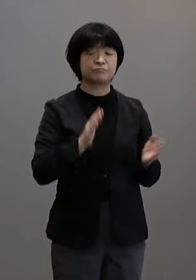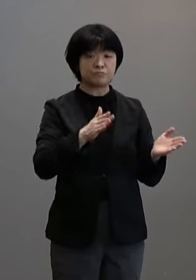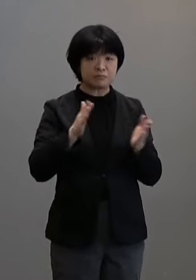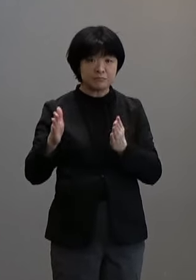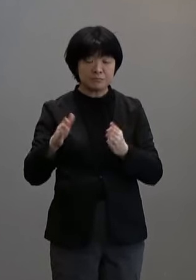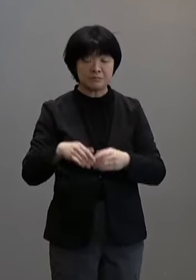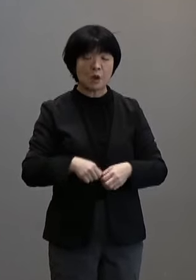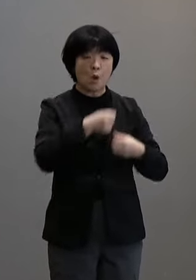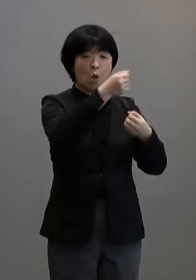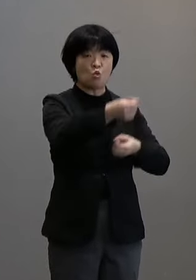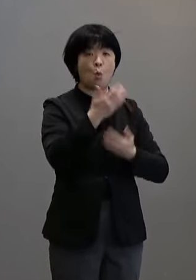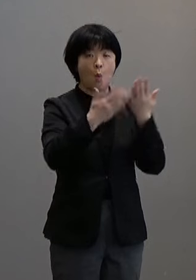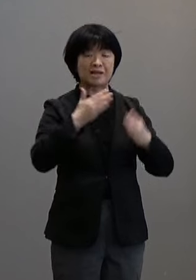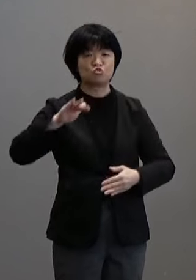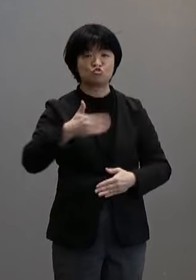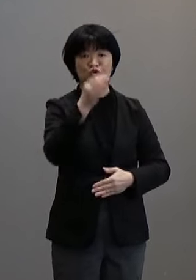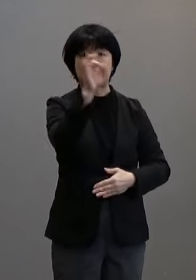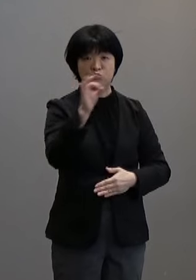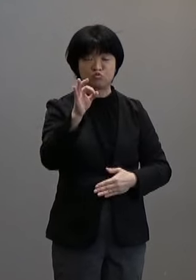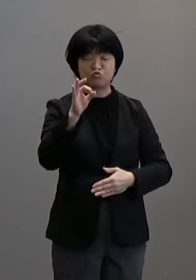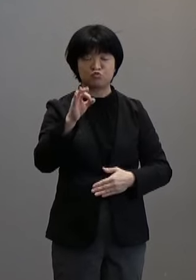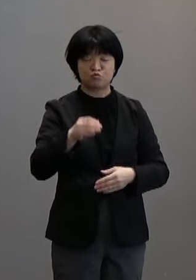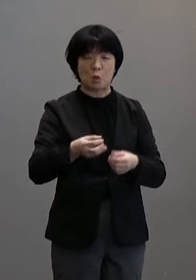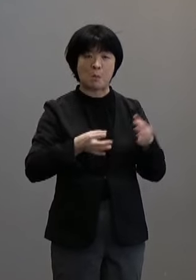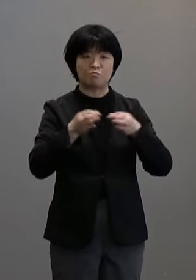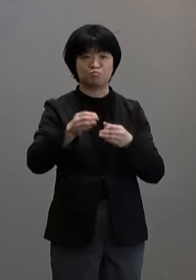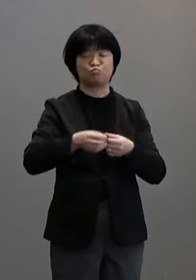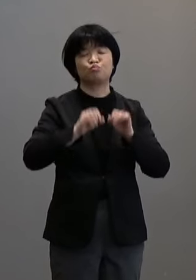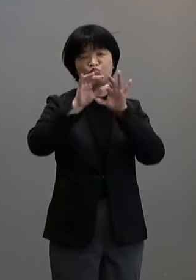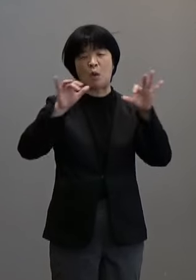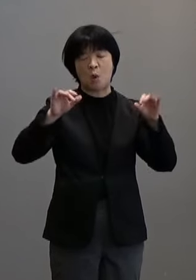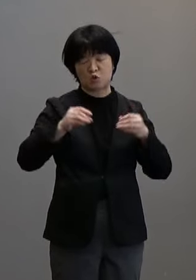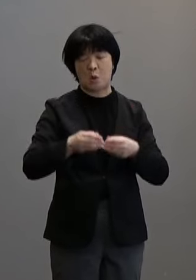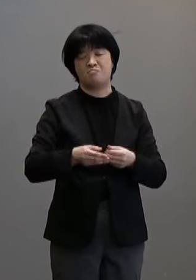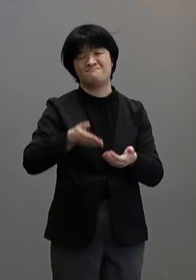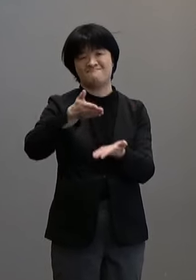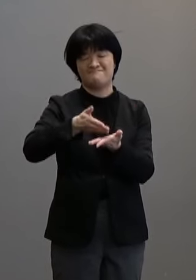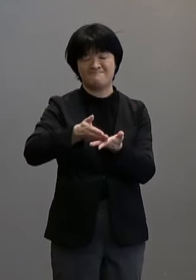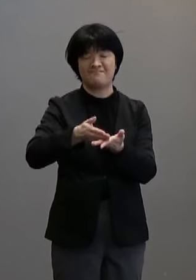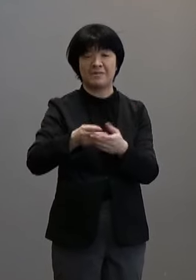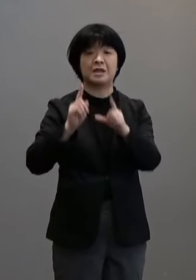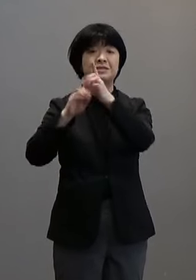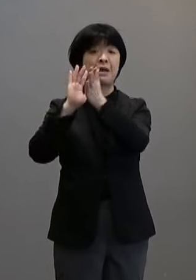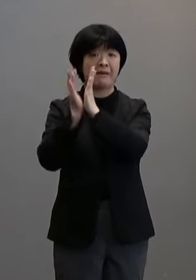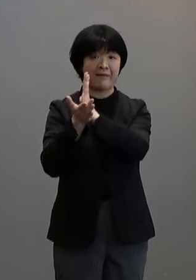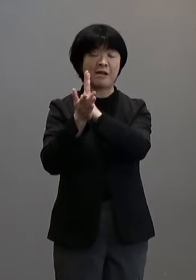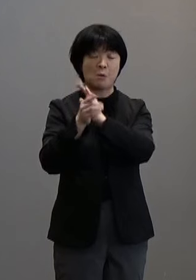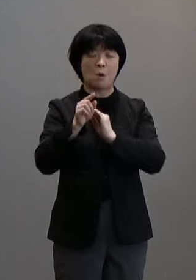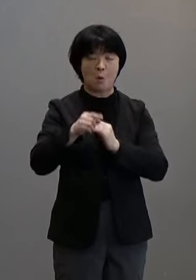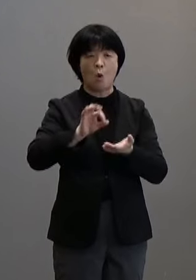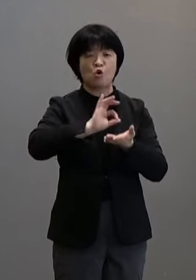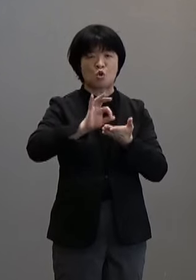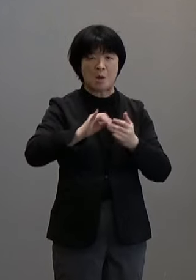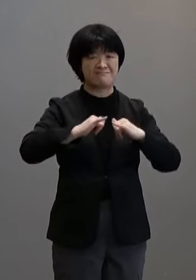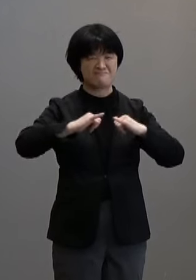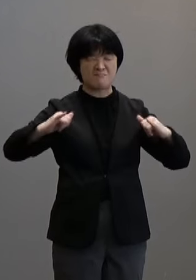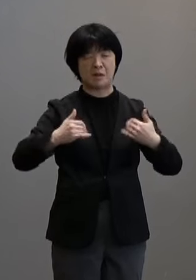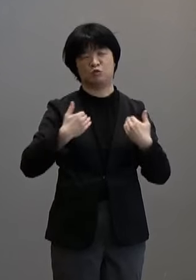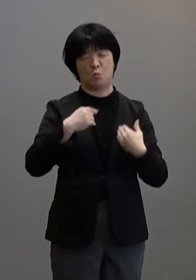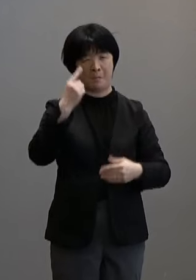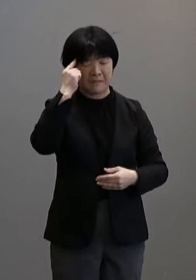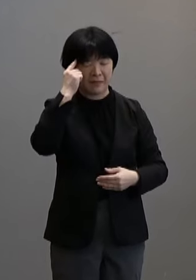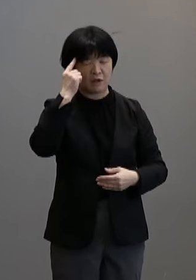次、農林水産物のプロモーションについてお話をいたします。県では県産農林水産物の消費拡大のため、飲食